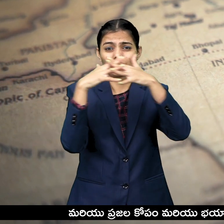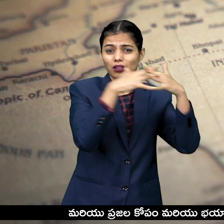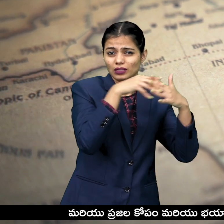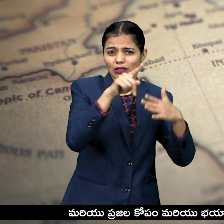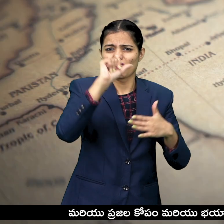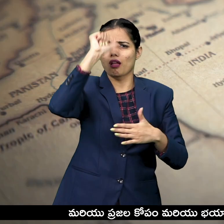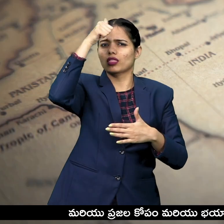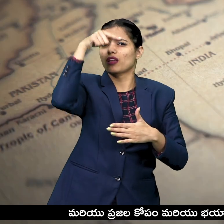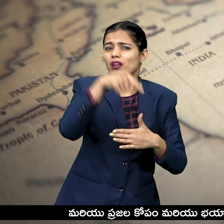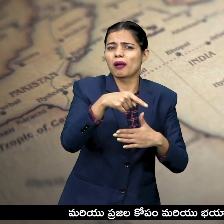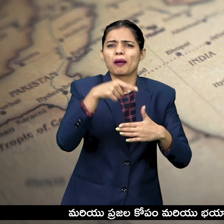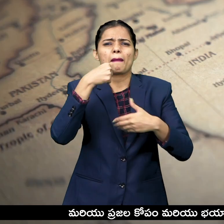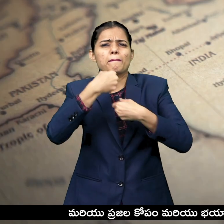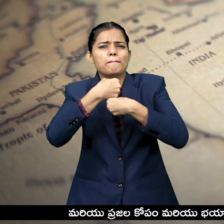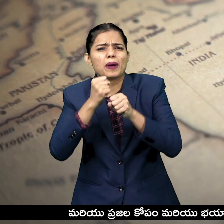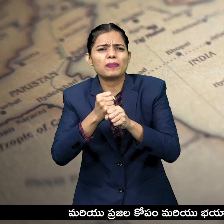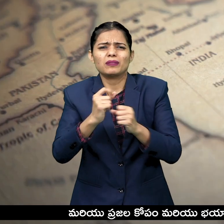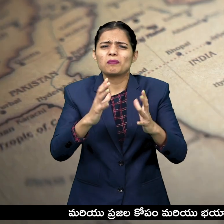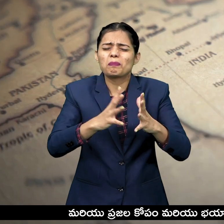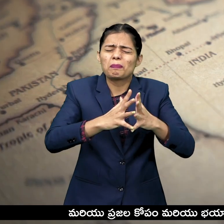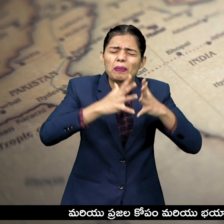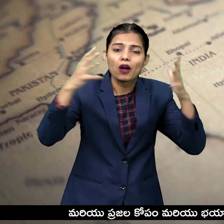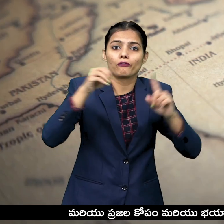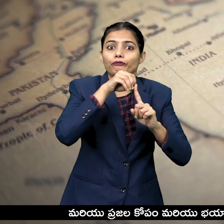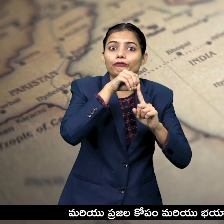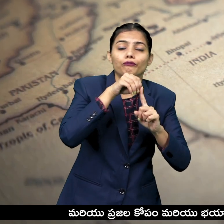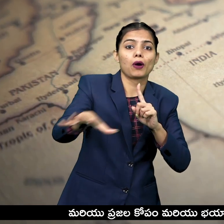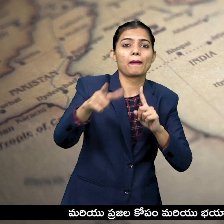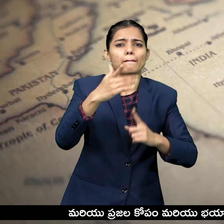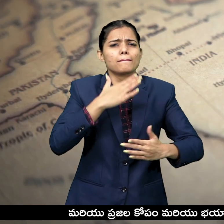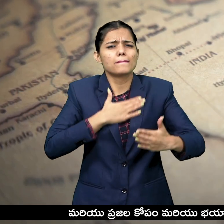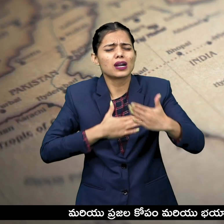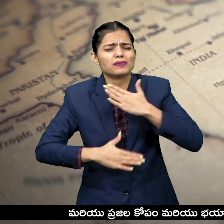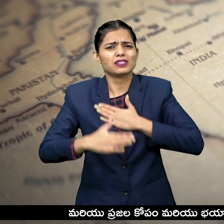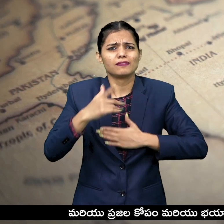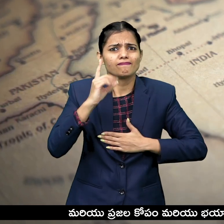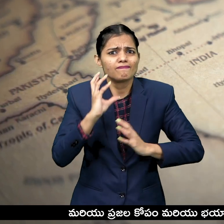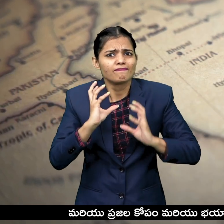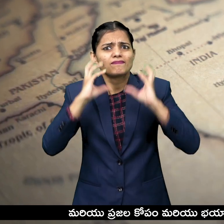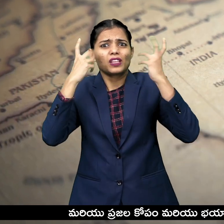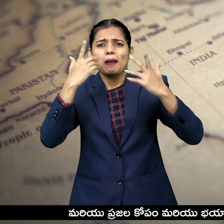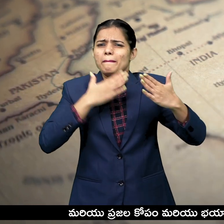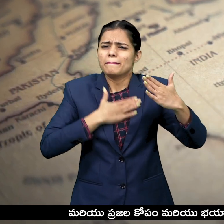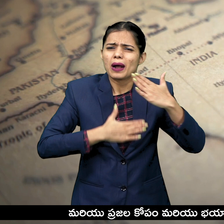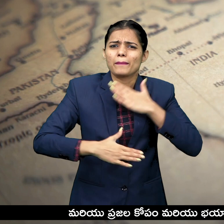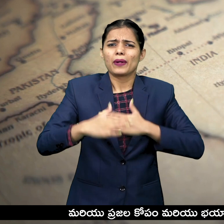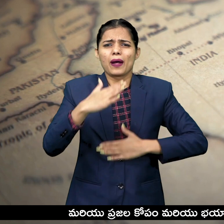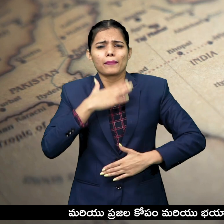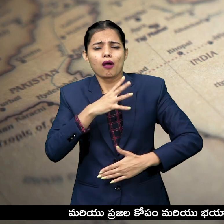మరియు ప్రజల కోపం మరియు భయాలను శాంతిపరచడానికి గొప్ప ప్రయత్నాలు చేశాడు.